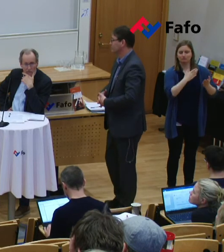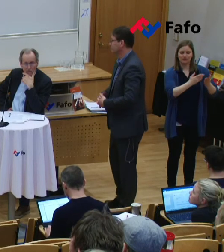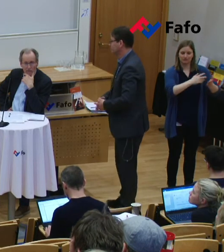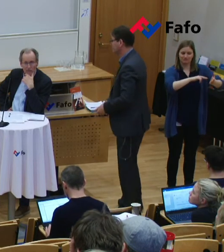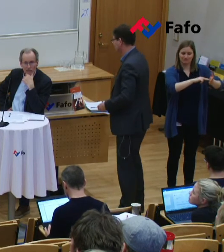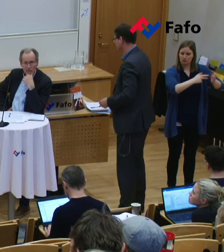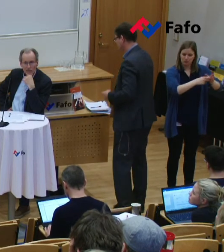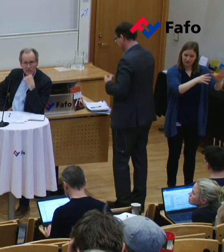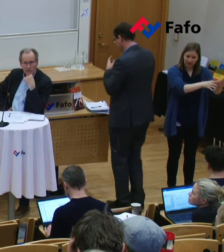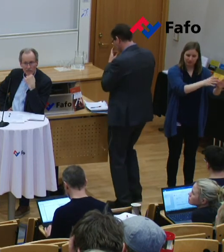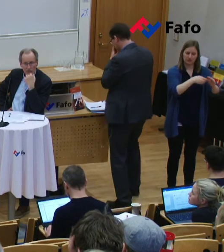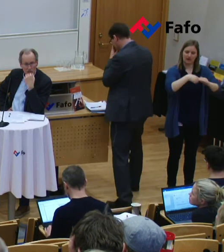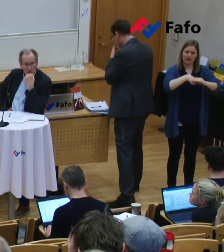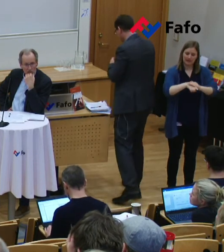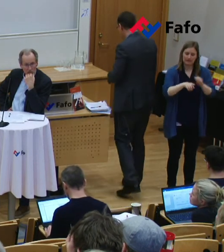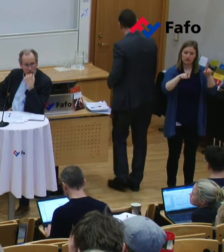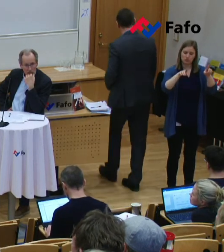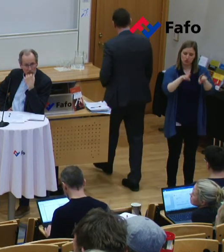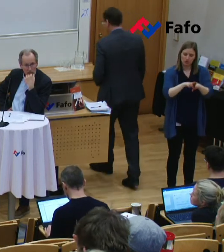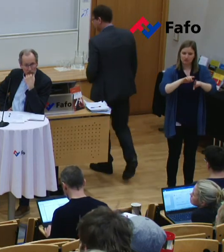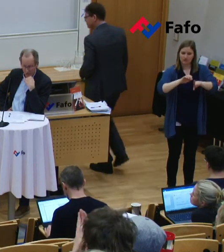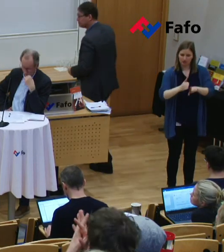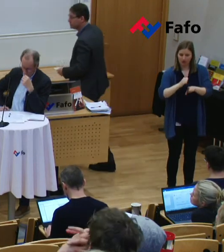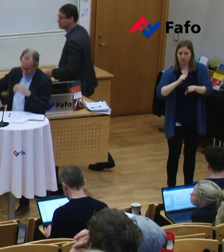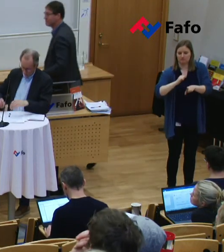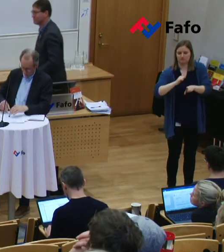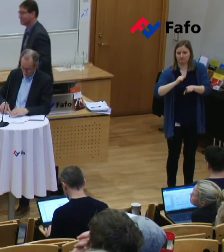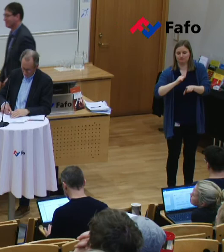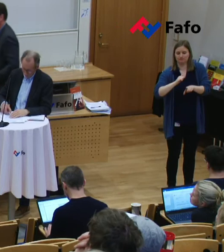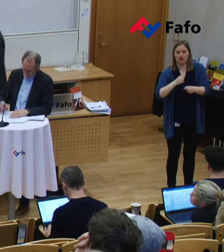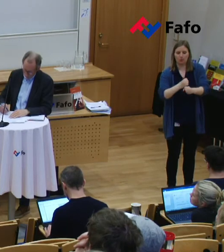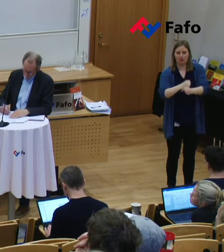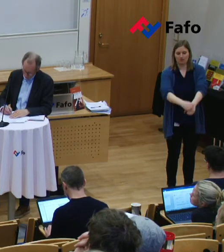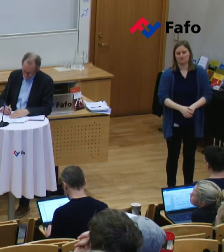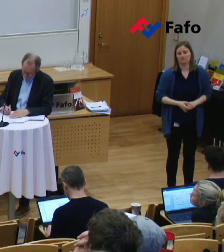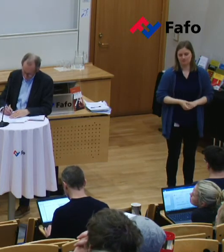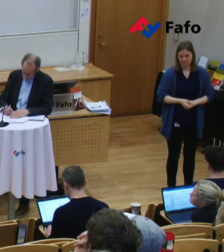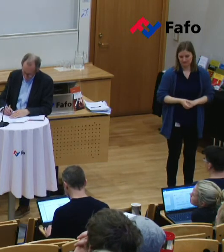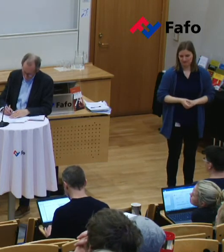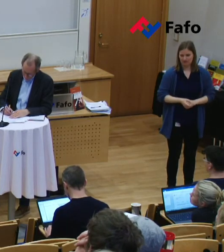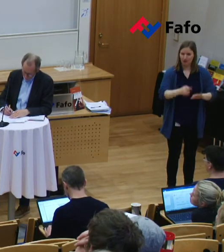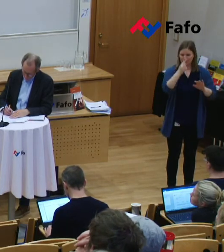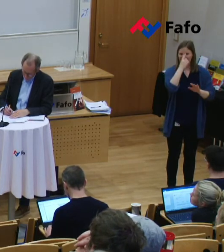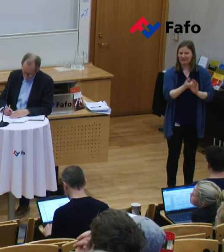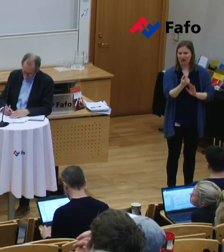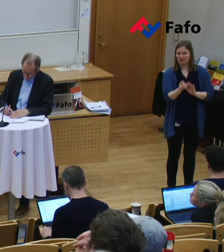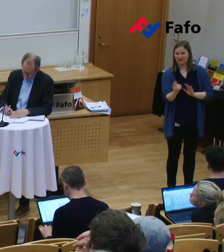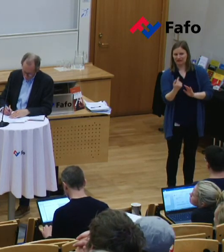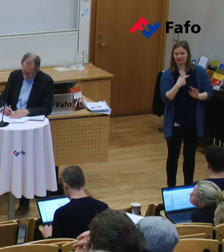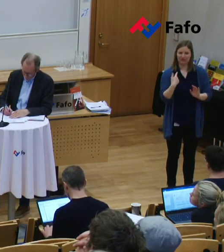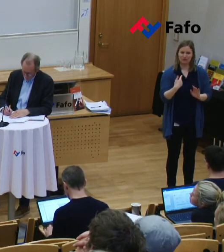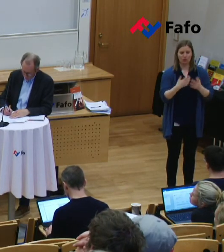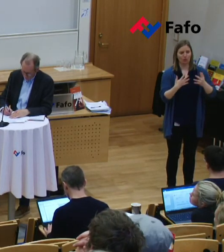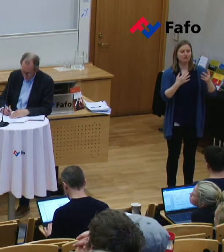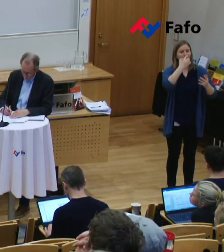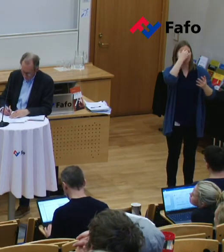på en måte få det inn, det sånn vi skal kunne jobbe. Og så tenker jeg nok av og til at vi har ofte en veldig